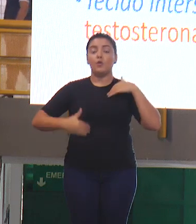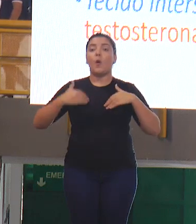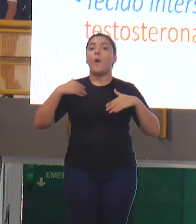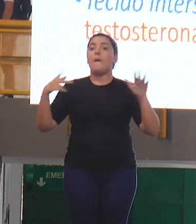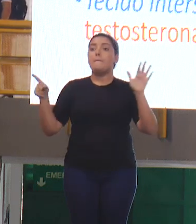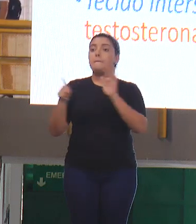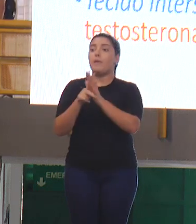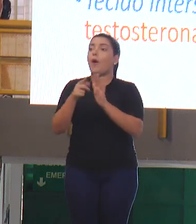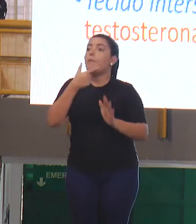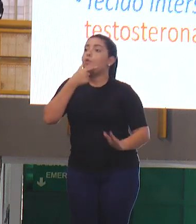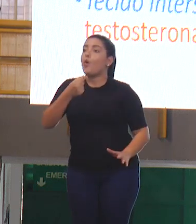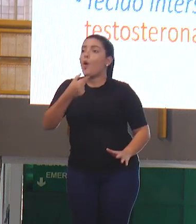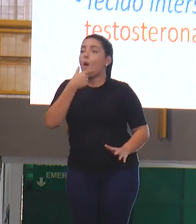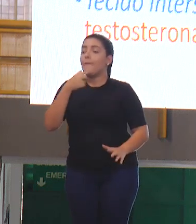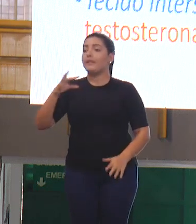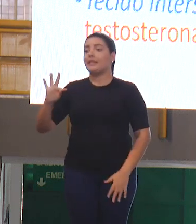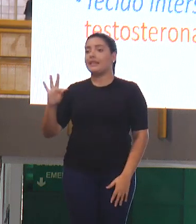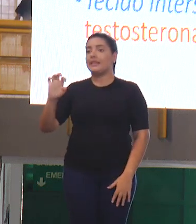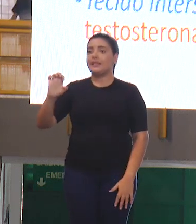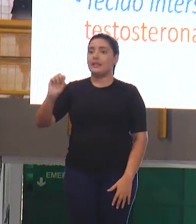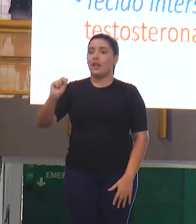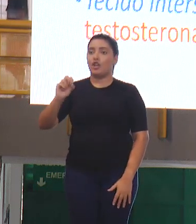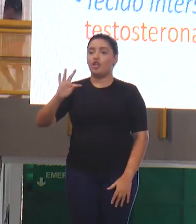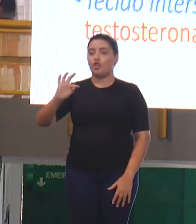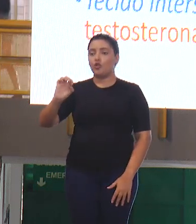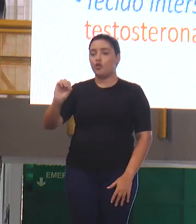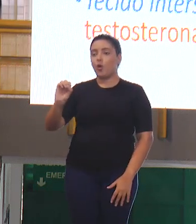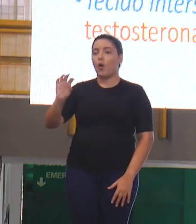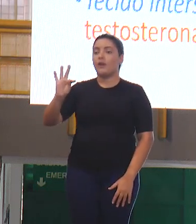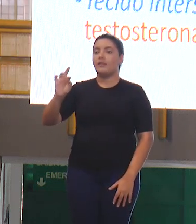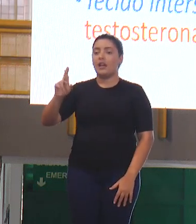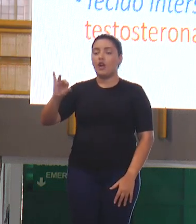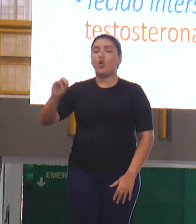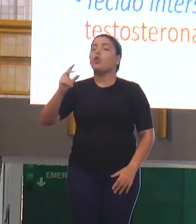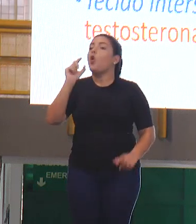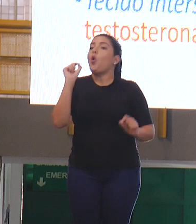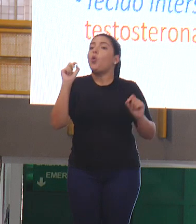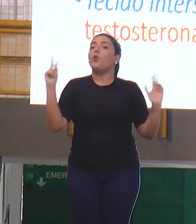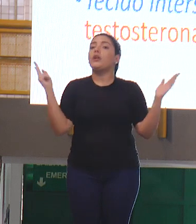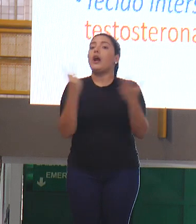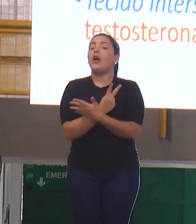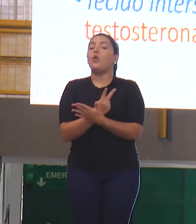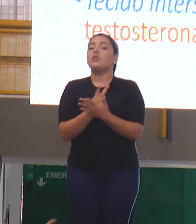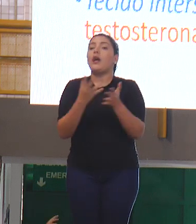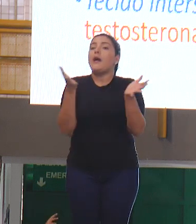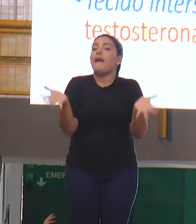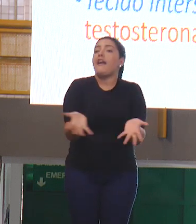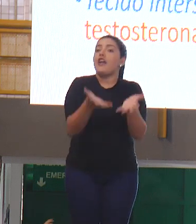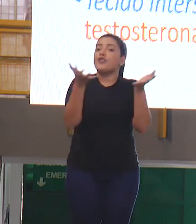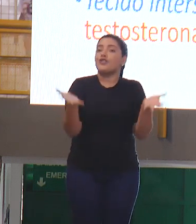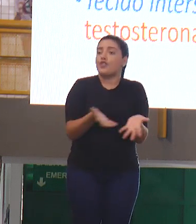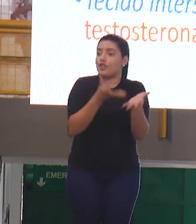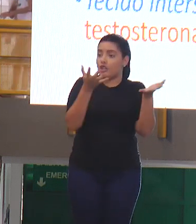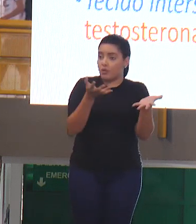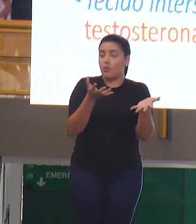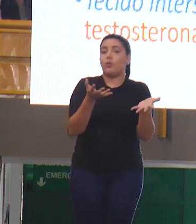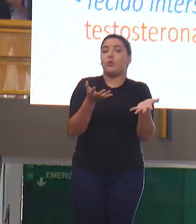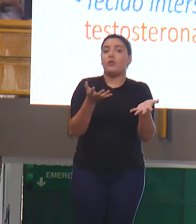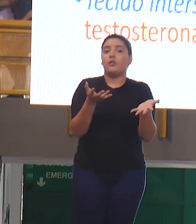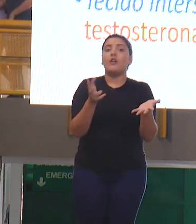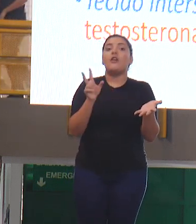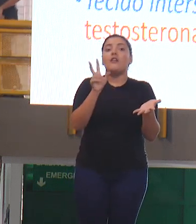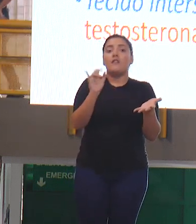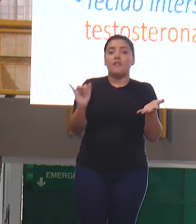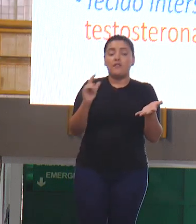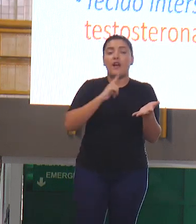testosterona. De onde vem o estímulo para a produção de espermatozoides e a produção de quem? Da testosterona?